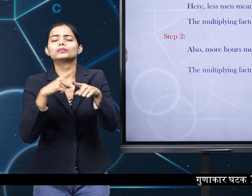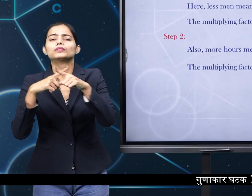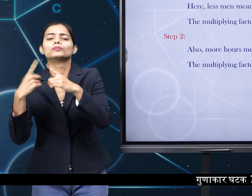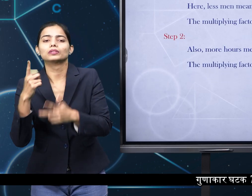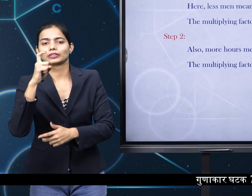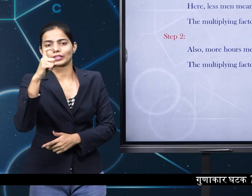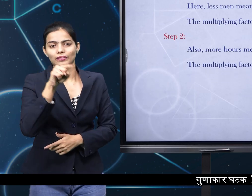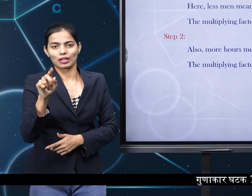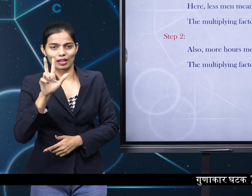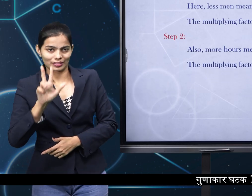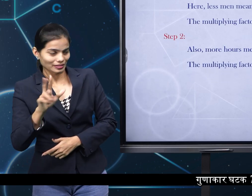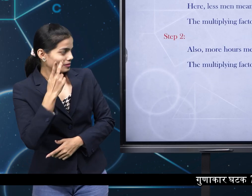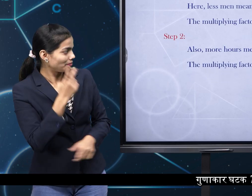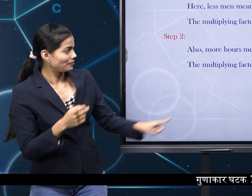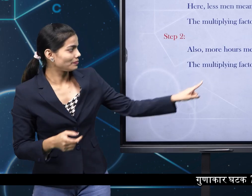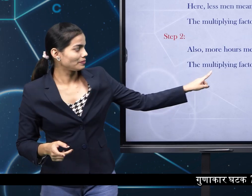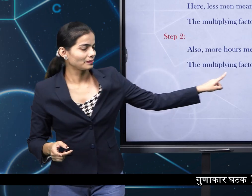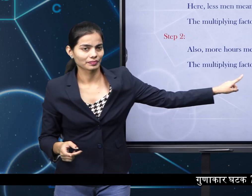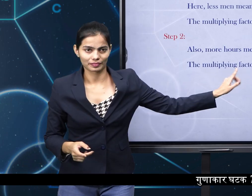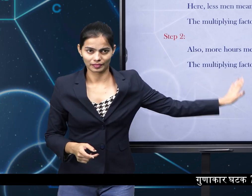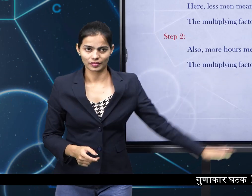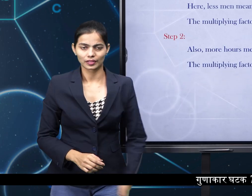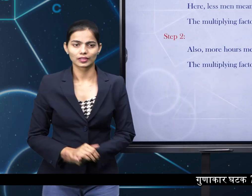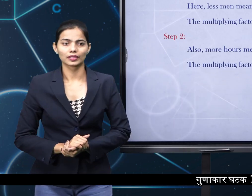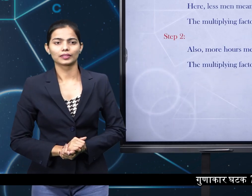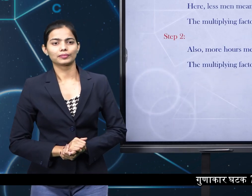गुणाकार घटक 7/8 आहे.